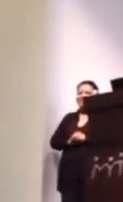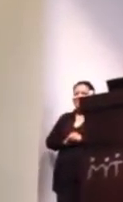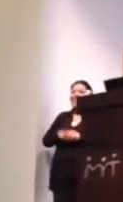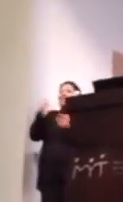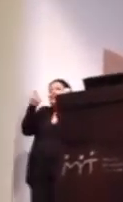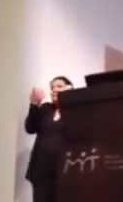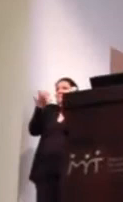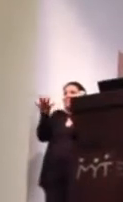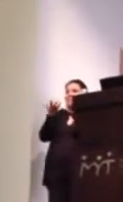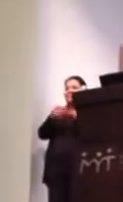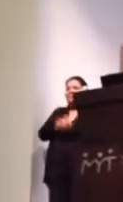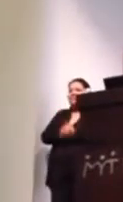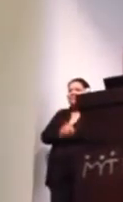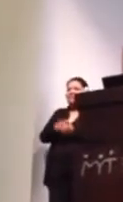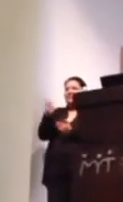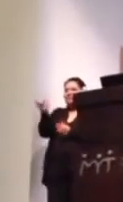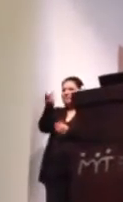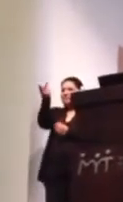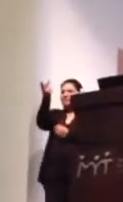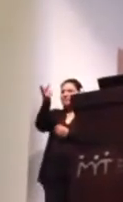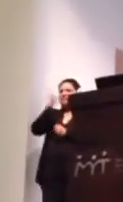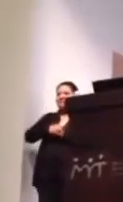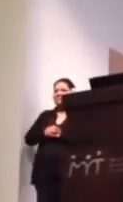¿Qué haces?